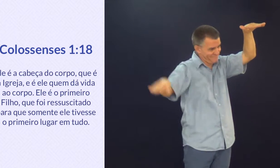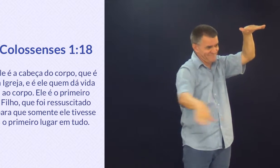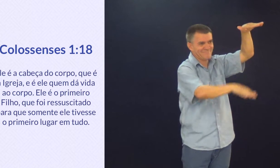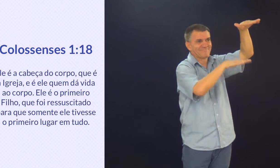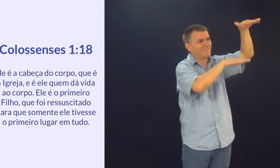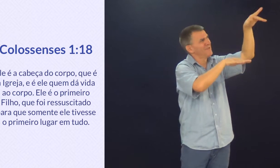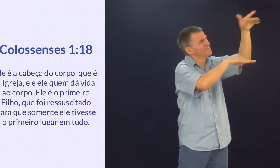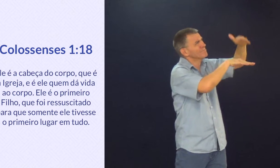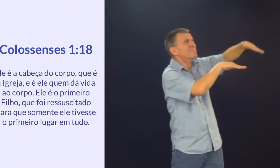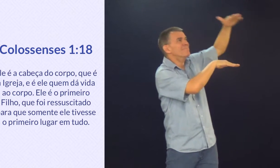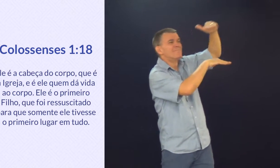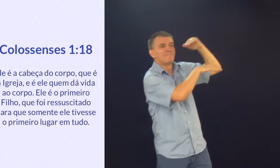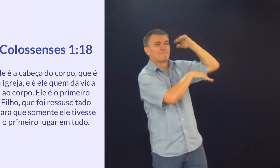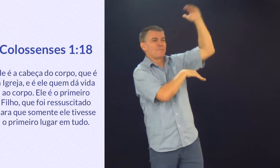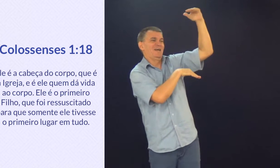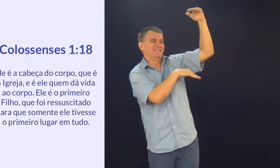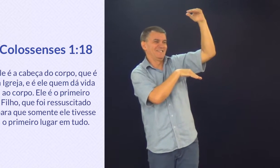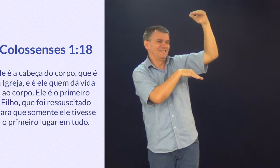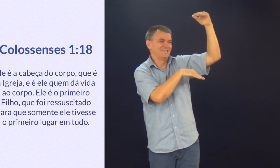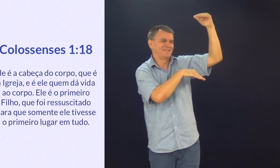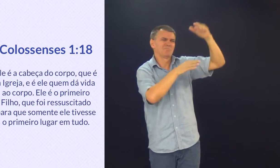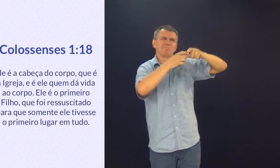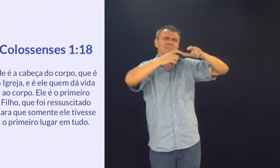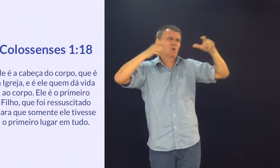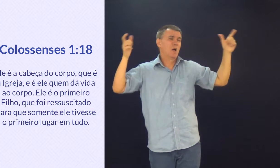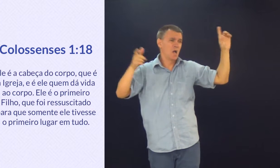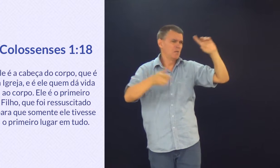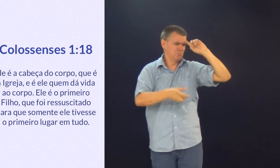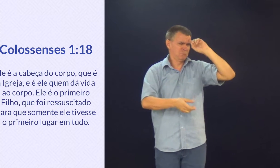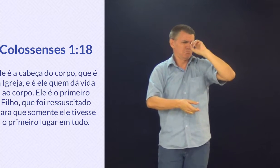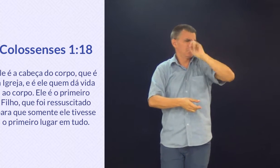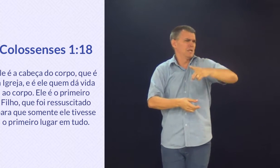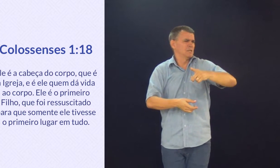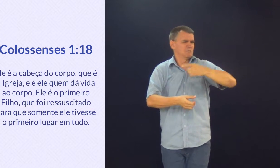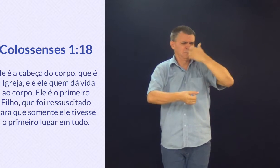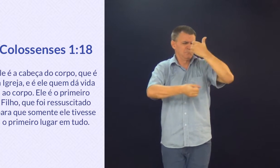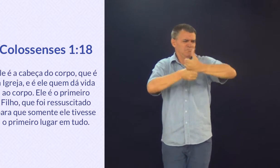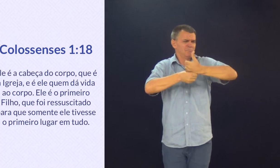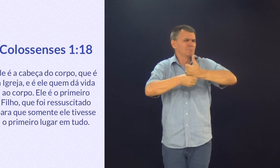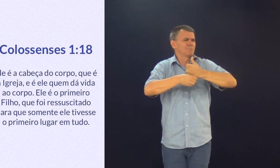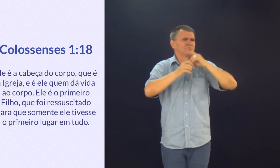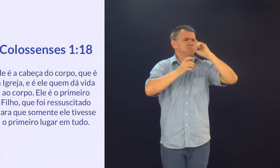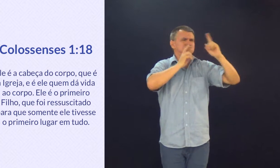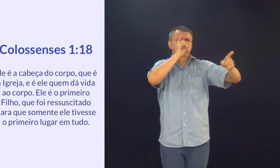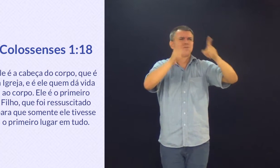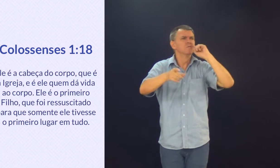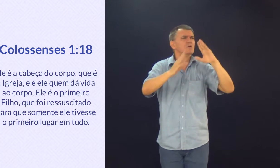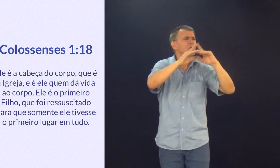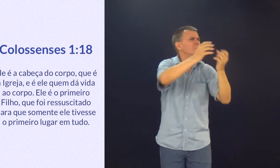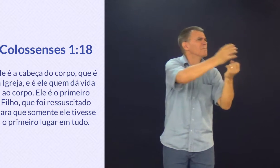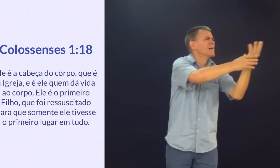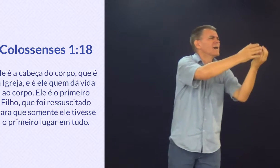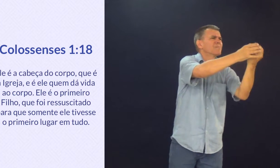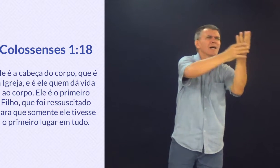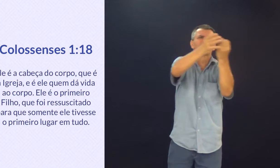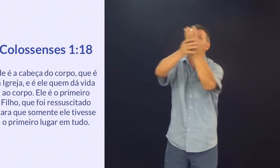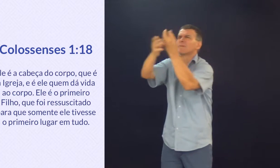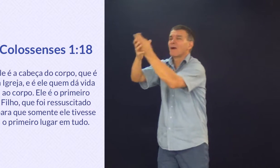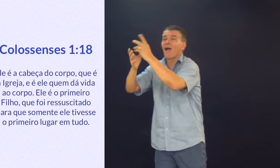todos abaixo dele com certeza ele sempre será maior que nós ele é aquele que controla as coisas ele quem